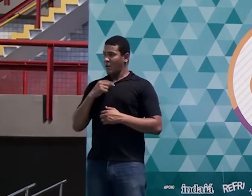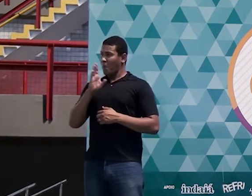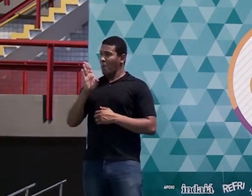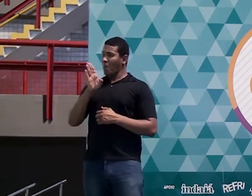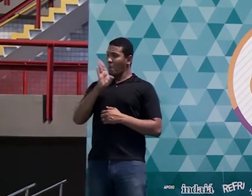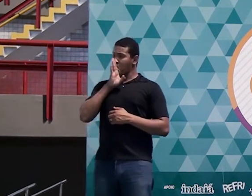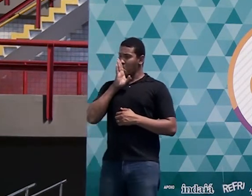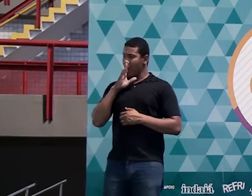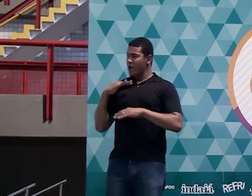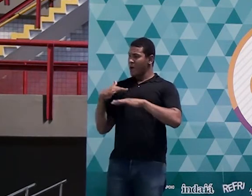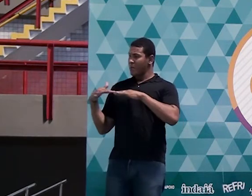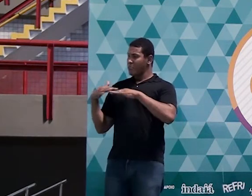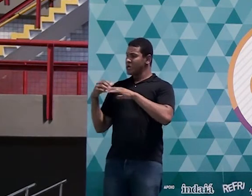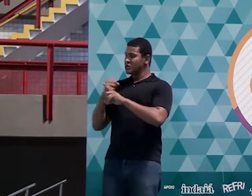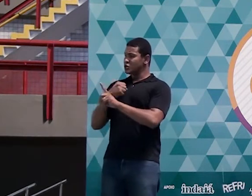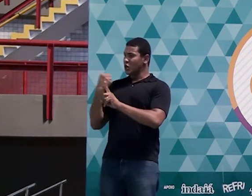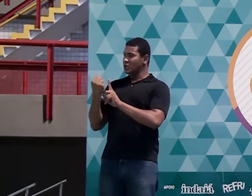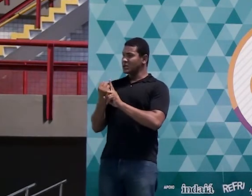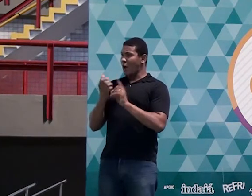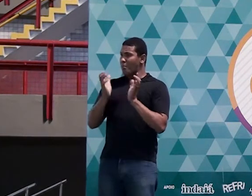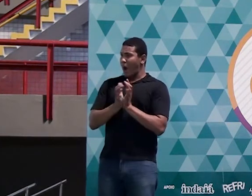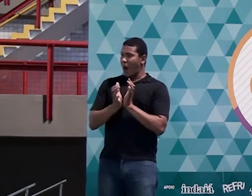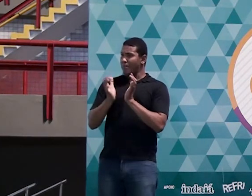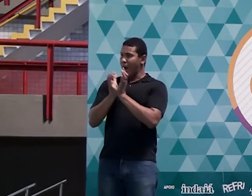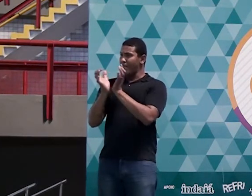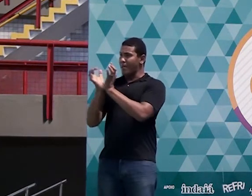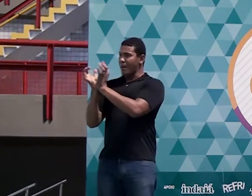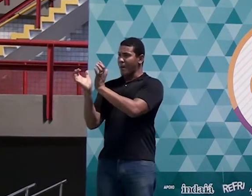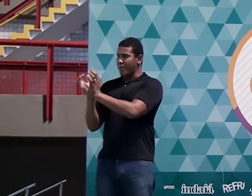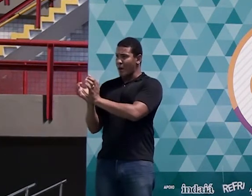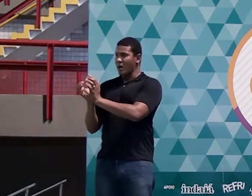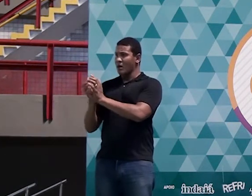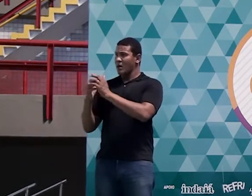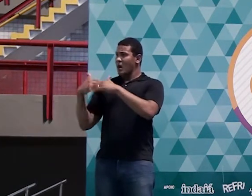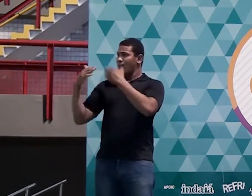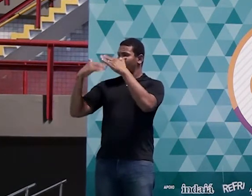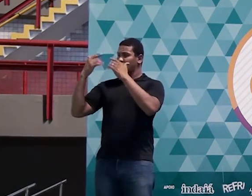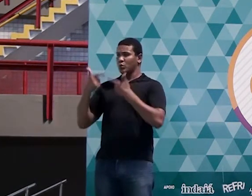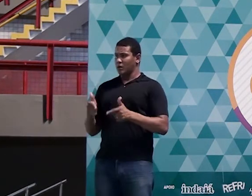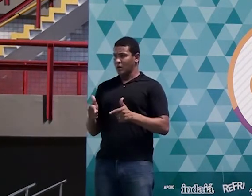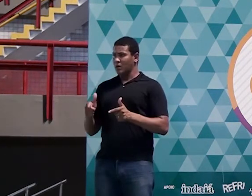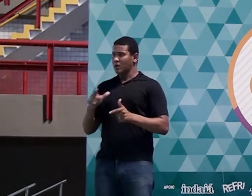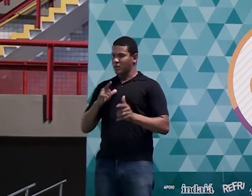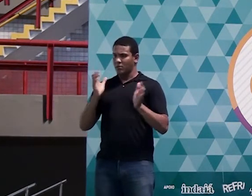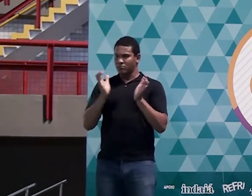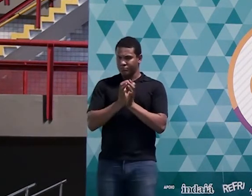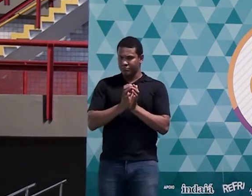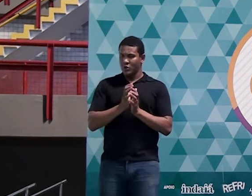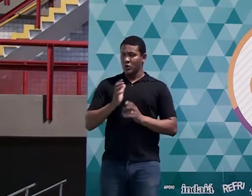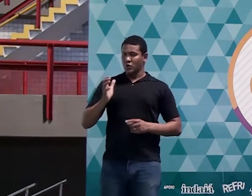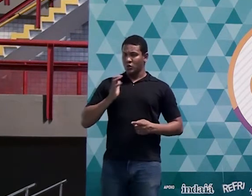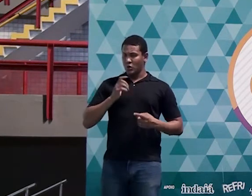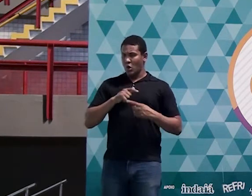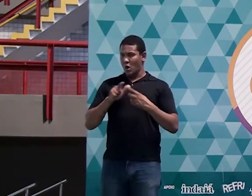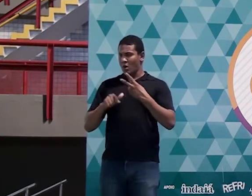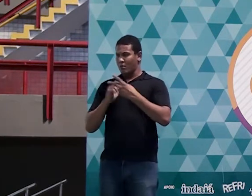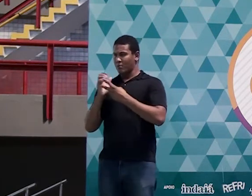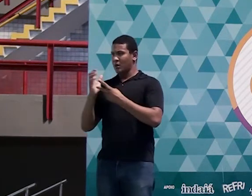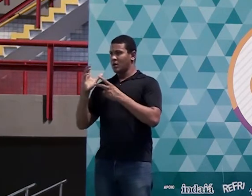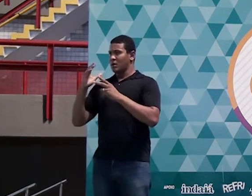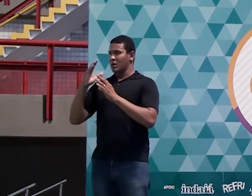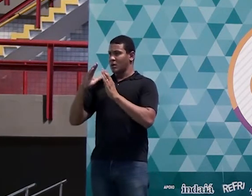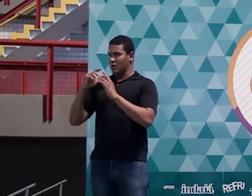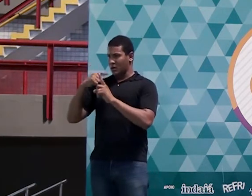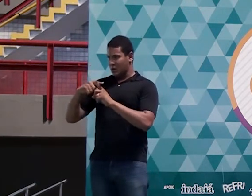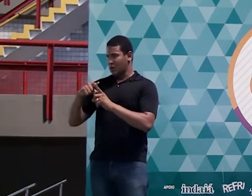mobilidade social. Era uma sociedade de castas. Dela vinham 4 ordens: o nobre, o clero, o servo e o escravo.